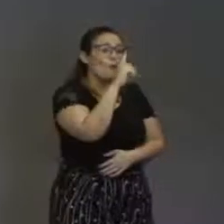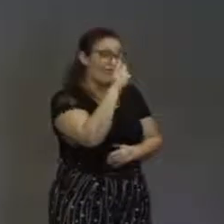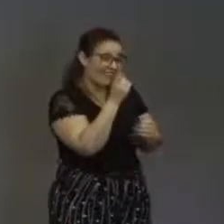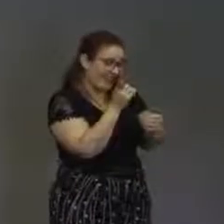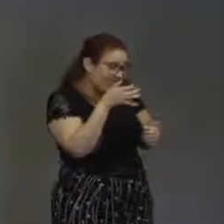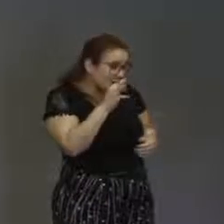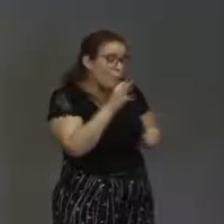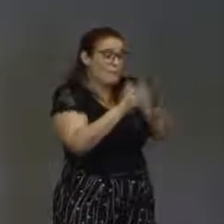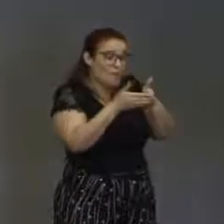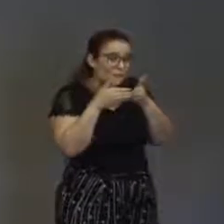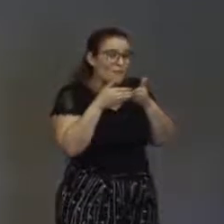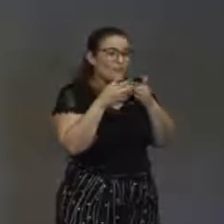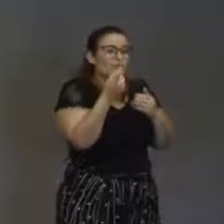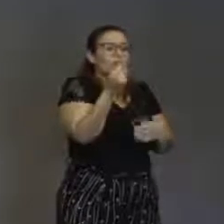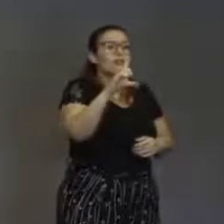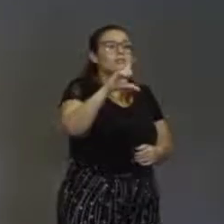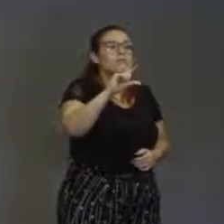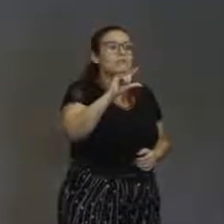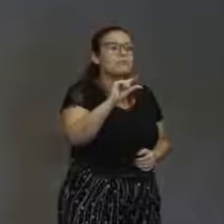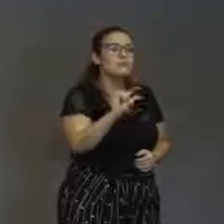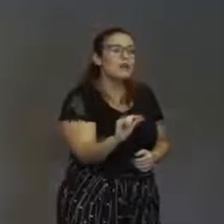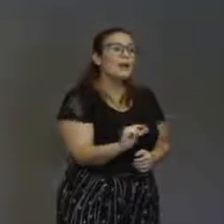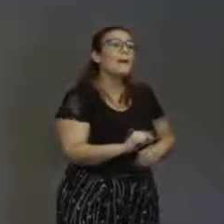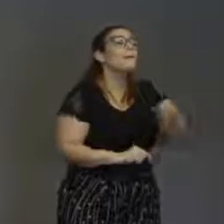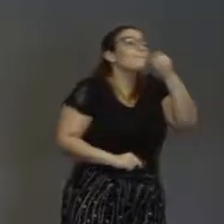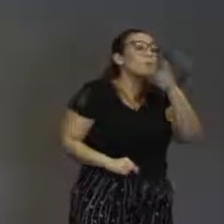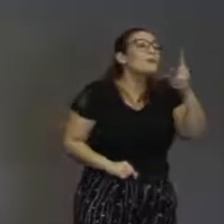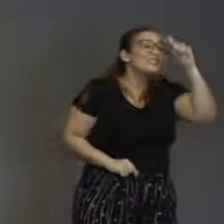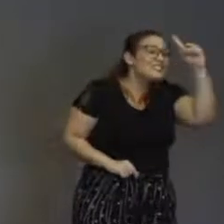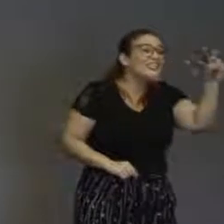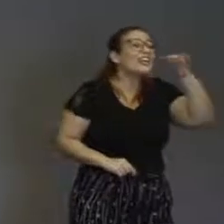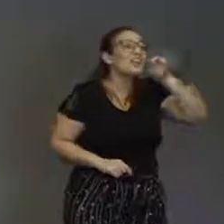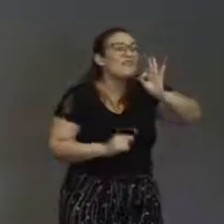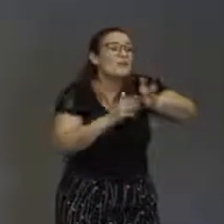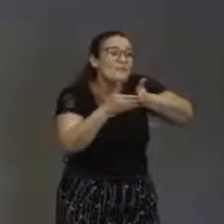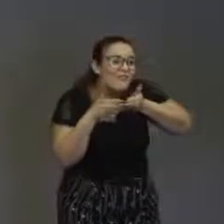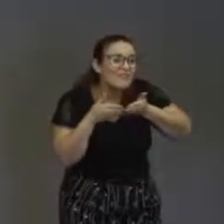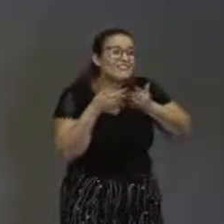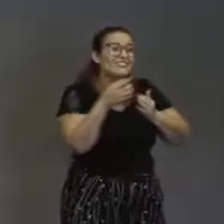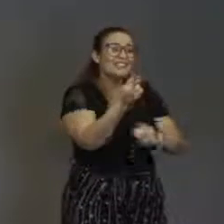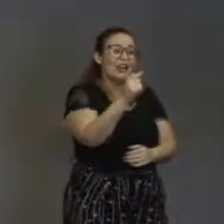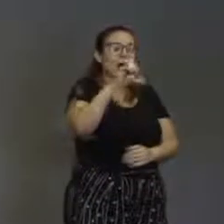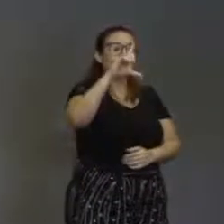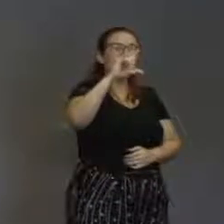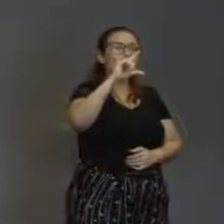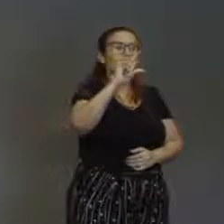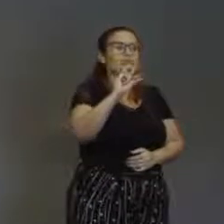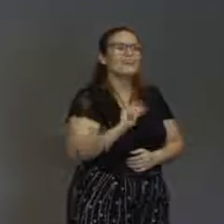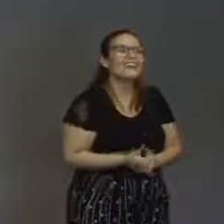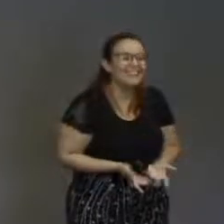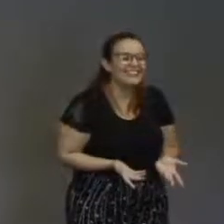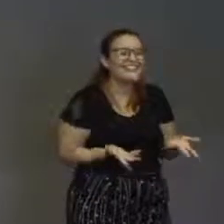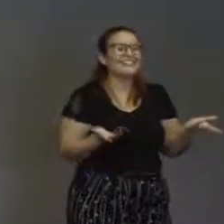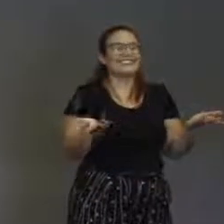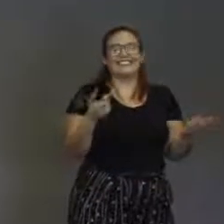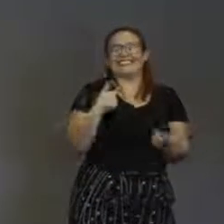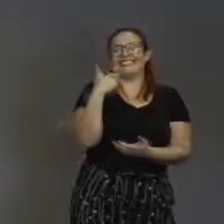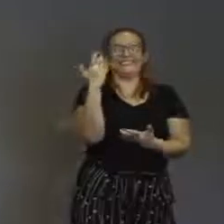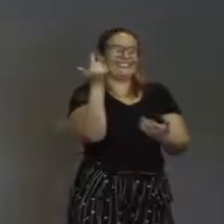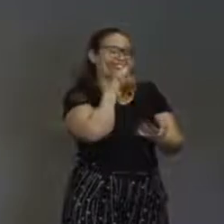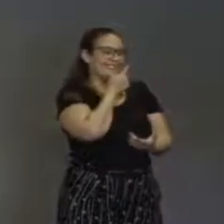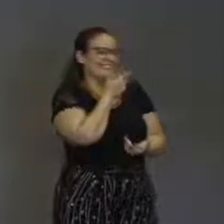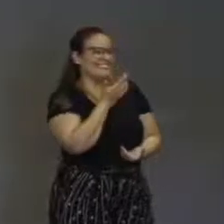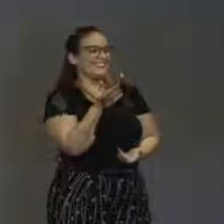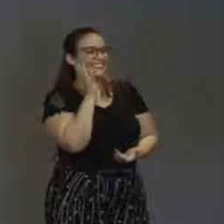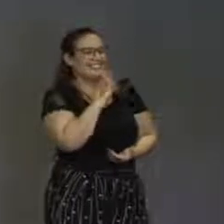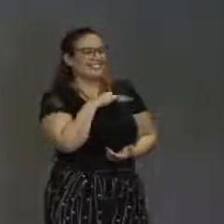Bom dia, um cafezinho, por favor, $1,75. Né? Porque isso já vai dando o tom da cidade, né? Aquilo que você fala, que bacana, me senti tão acolhida e